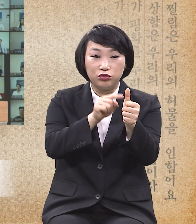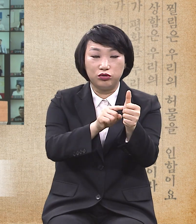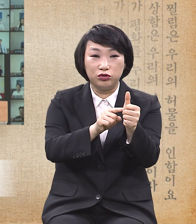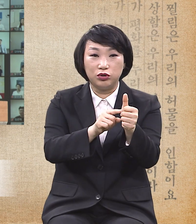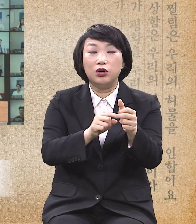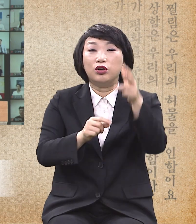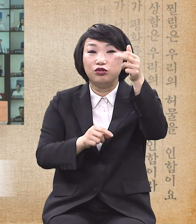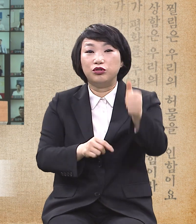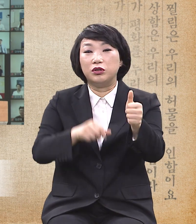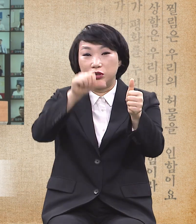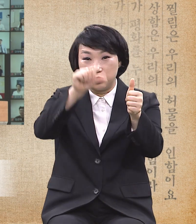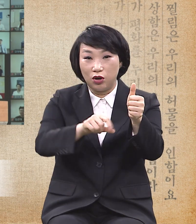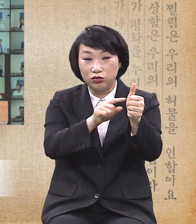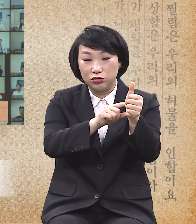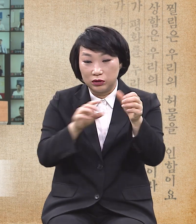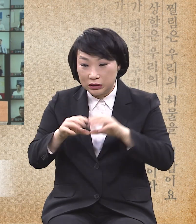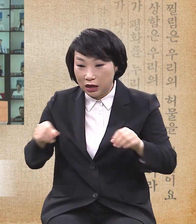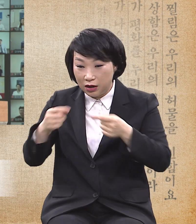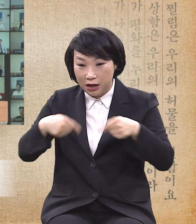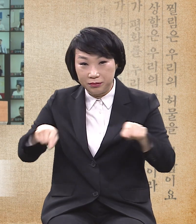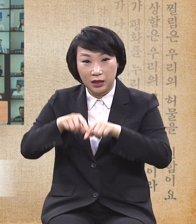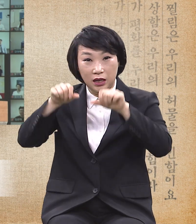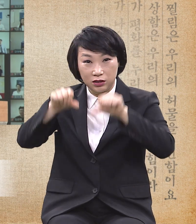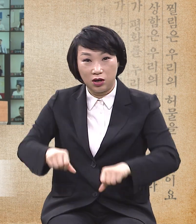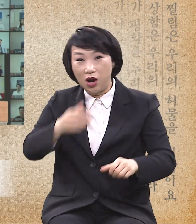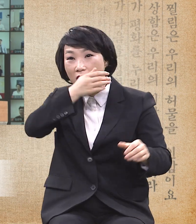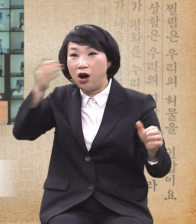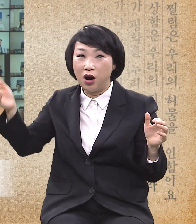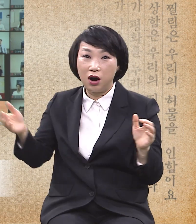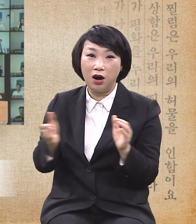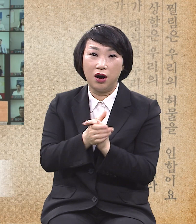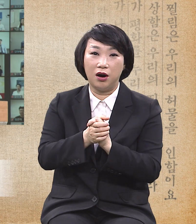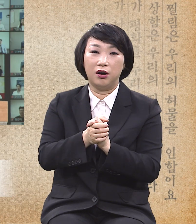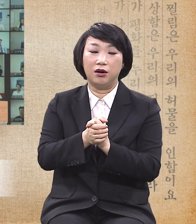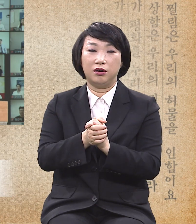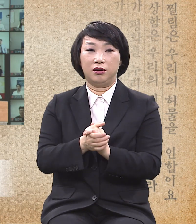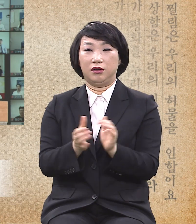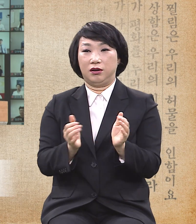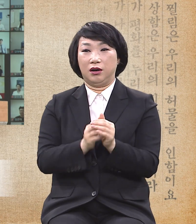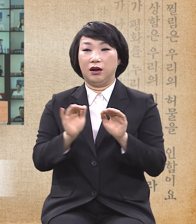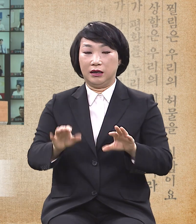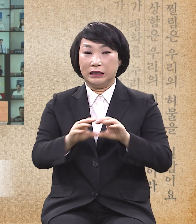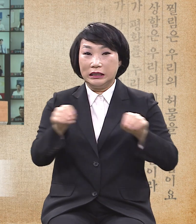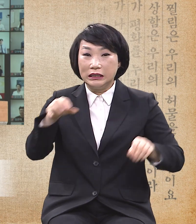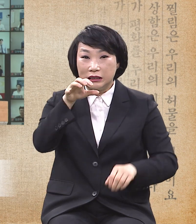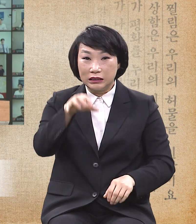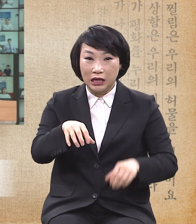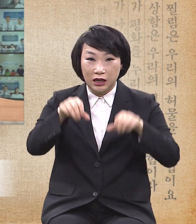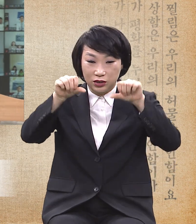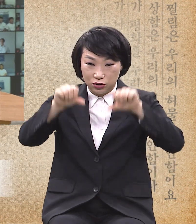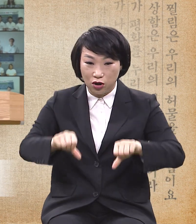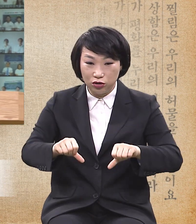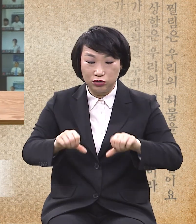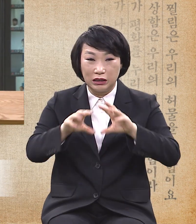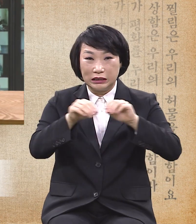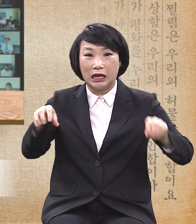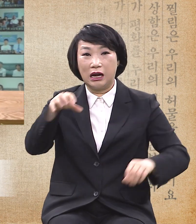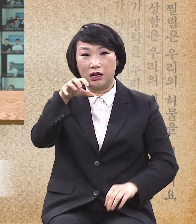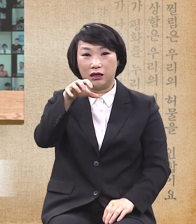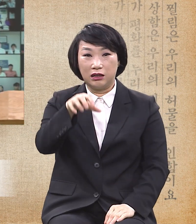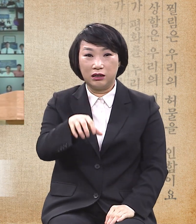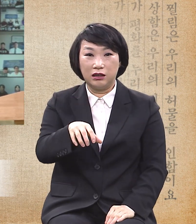주인이 저주받으니 땅도 같이 저주를 받는다, 이 말입니다. 그래서 이 땅은 저주받은